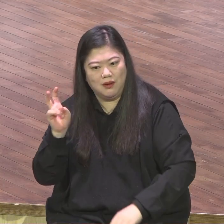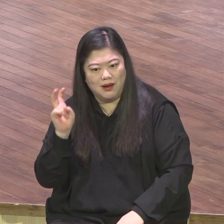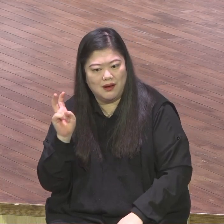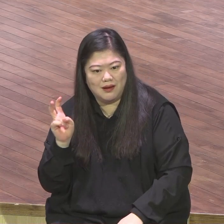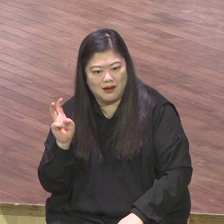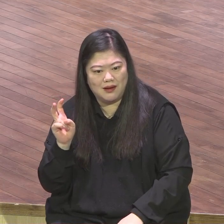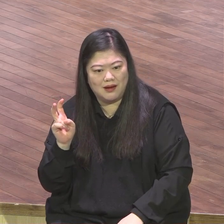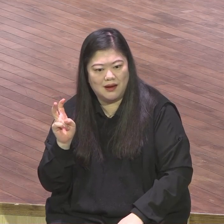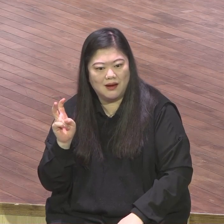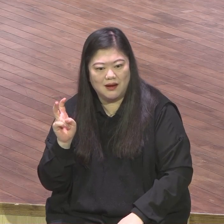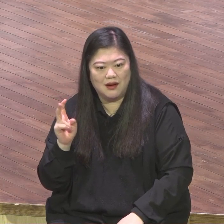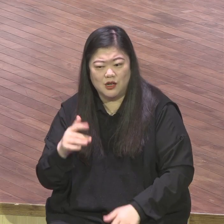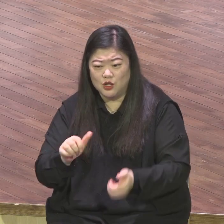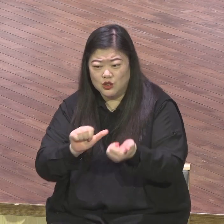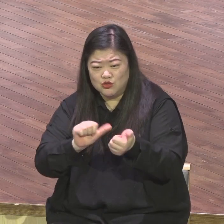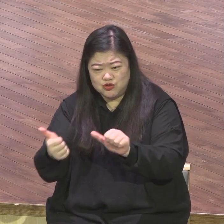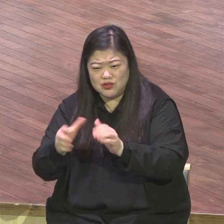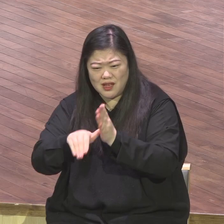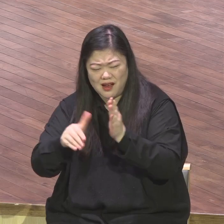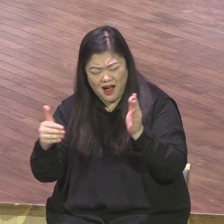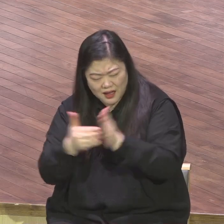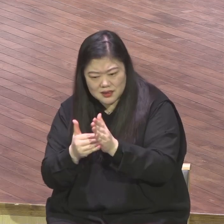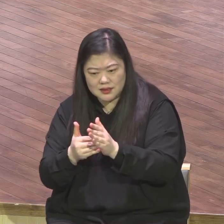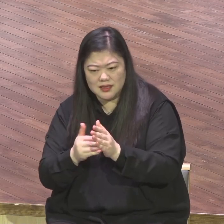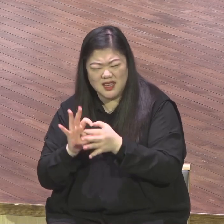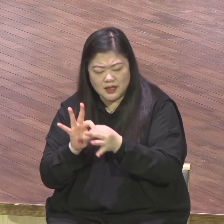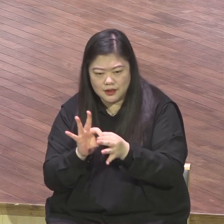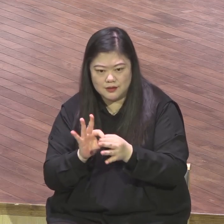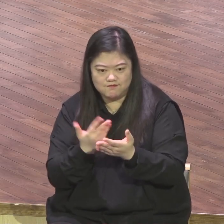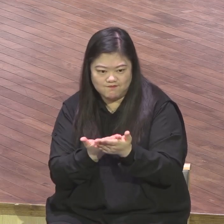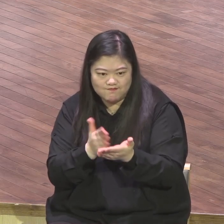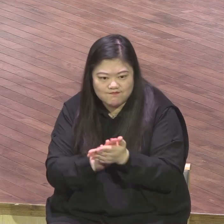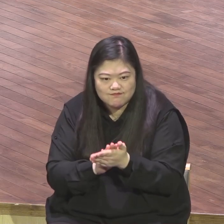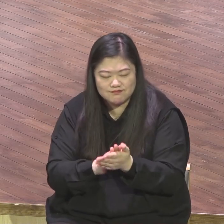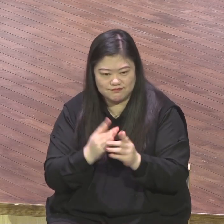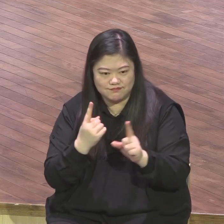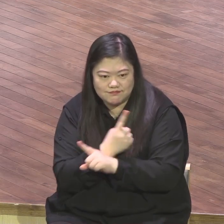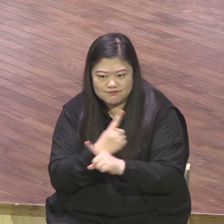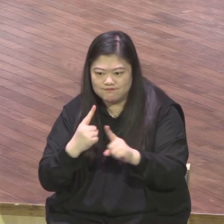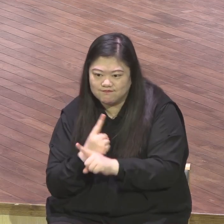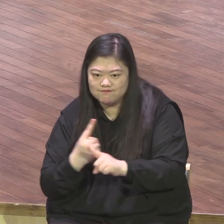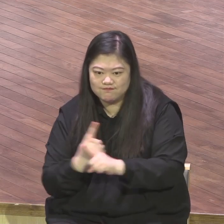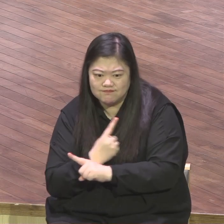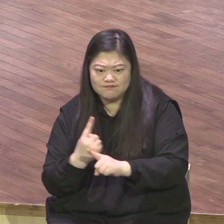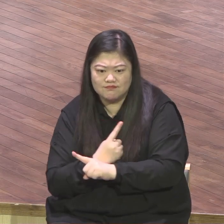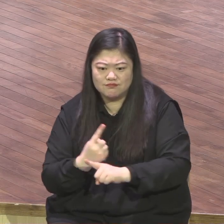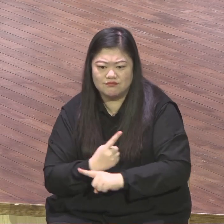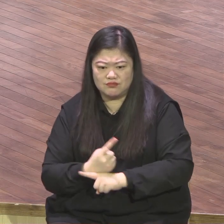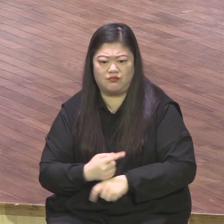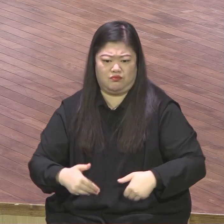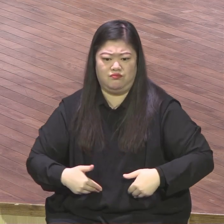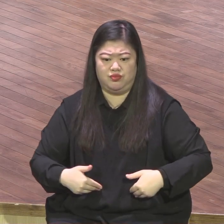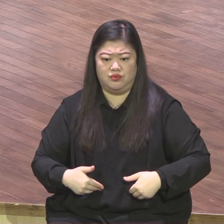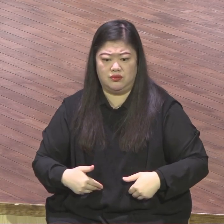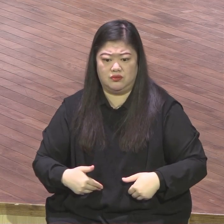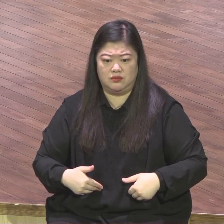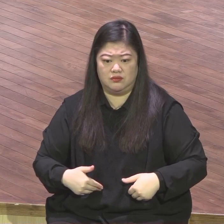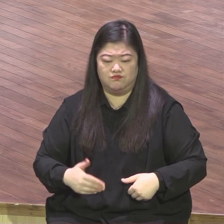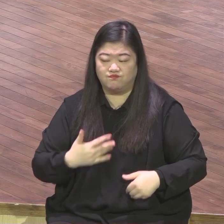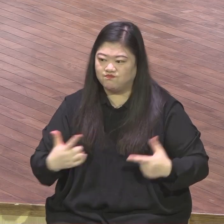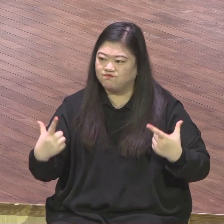이 세상 끝날까지 계속해서 갱신 개혁 결단해야 됩니다. 완전한 자 한 명도